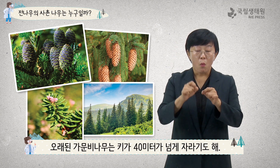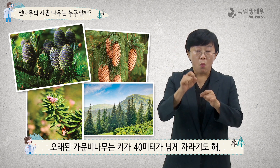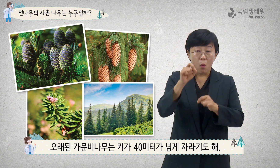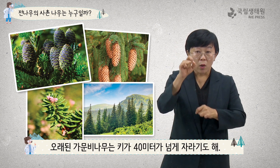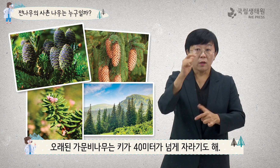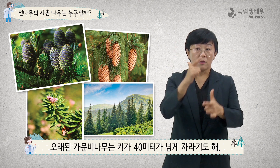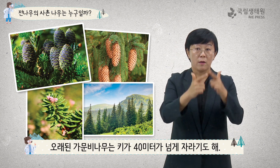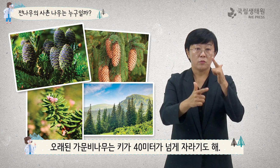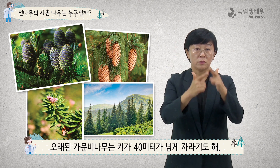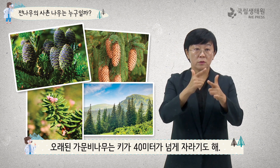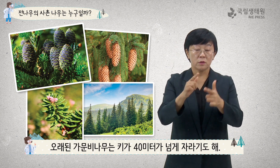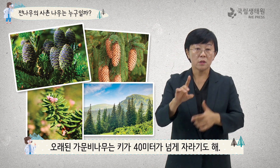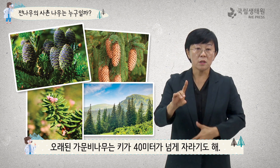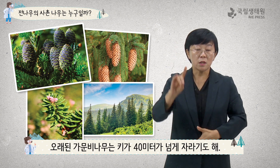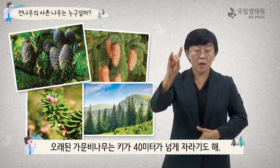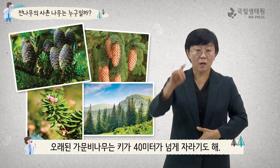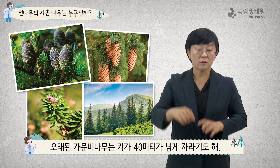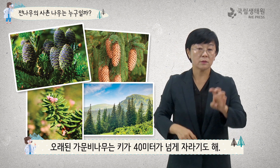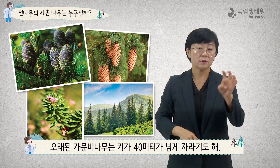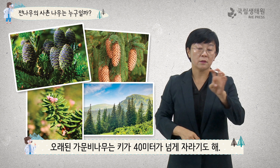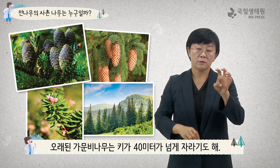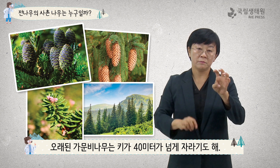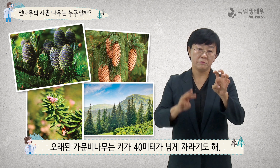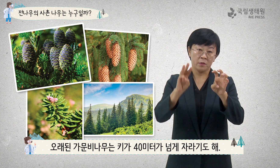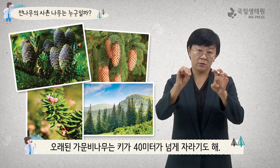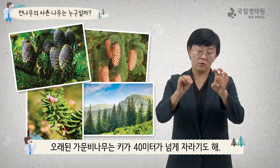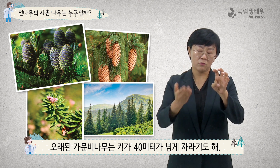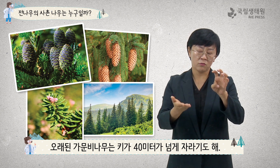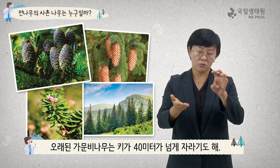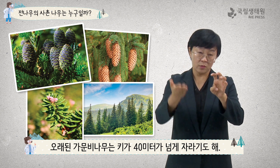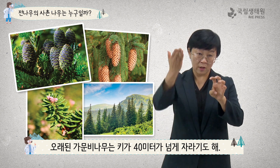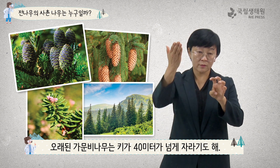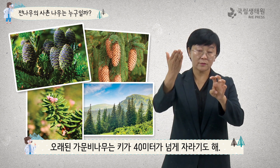오래된 가문비 나무는 키가 40m가 넘게 자라기도 해.